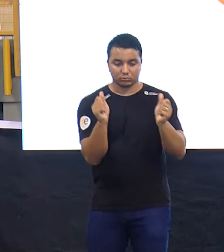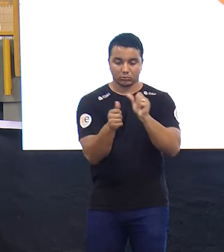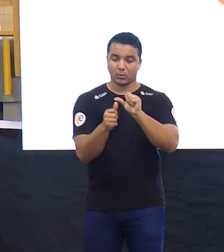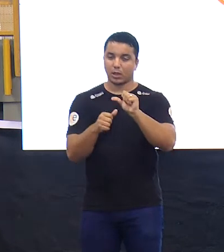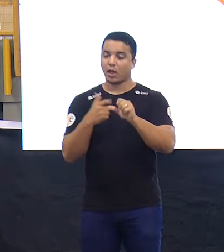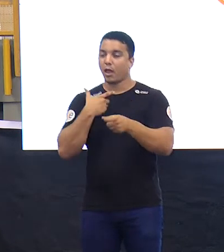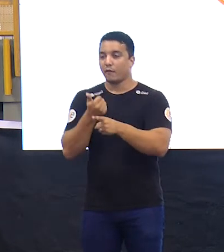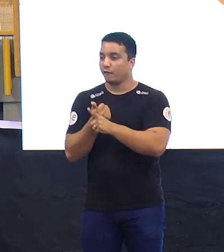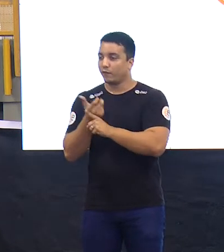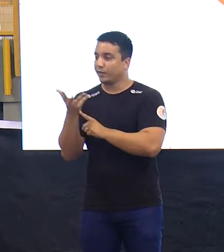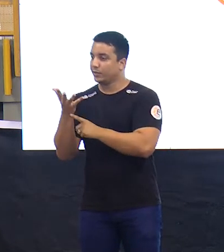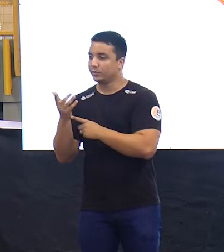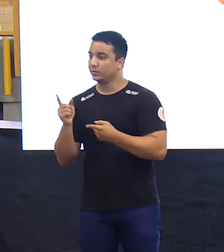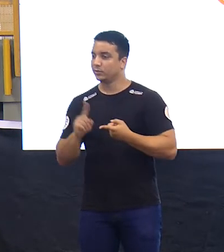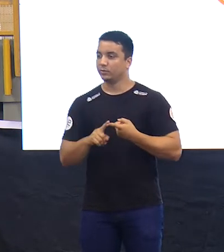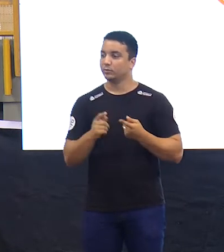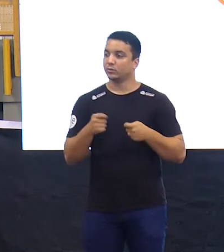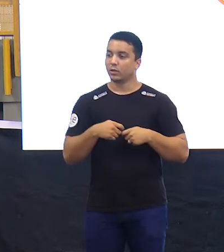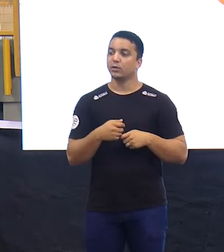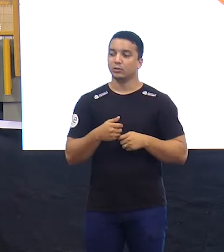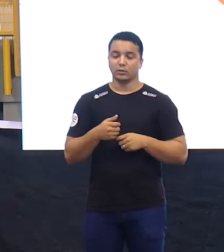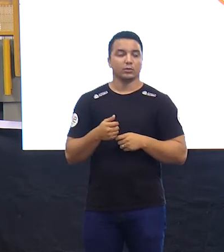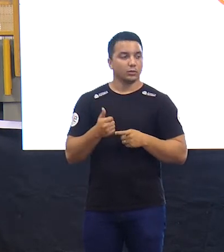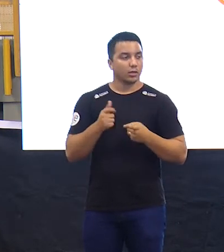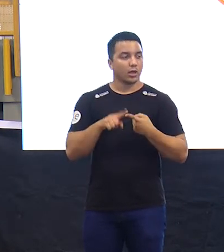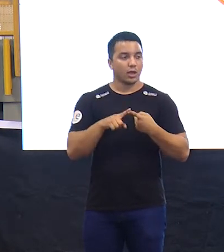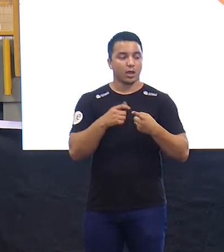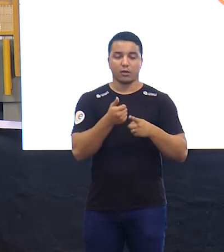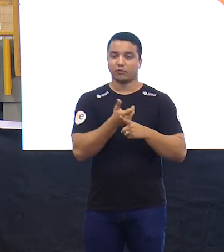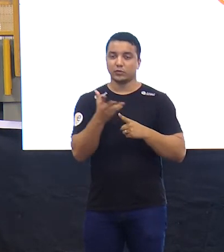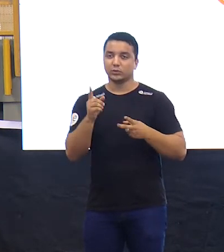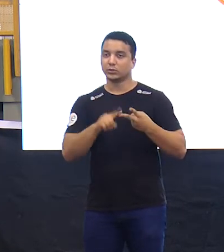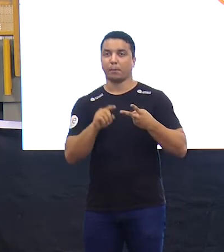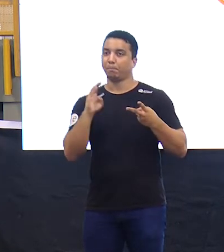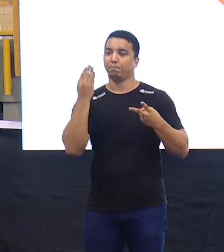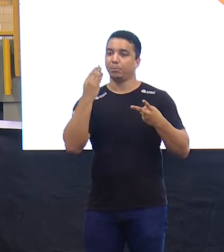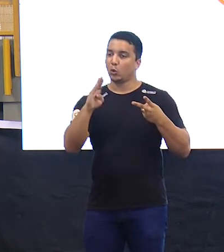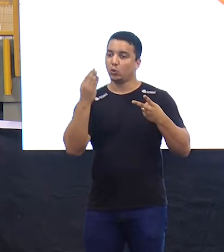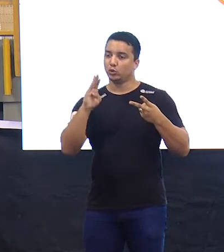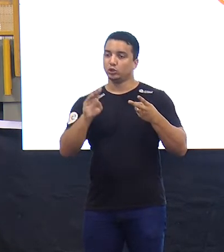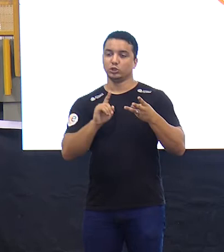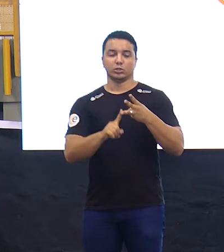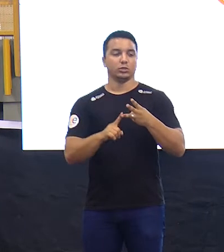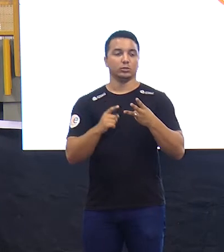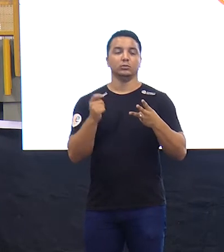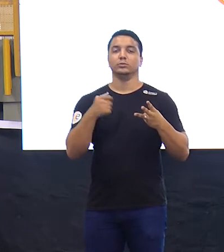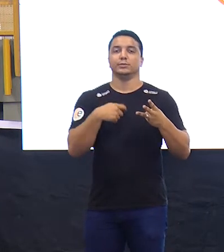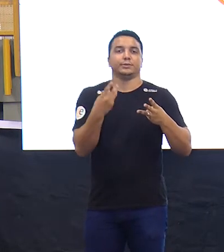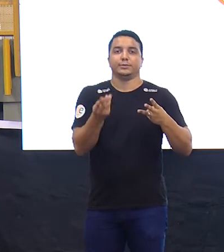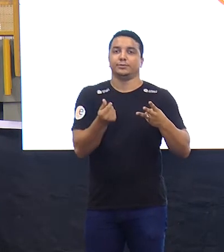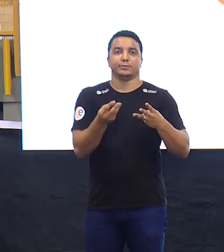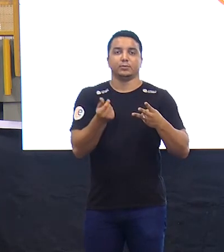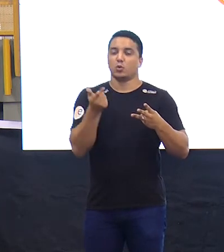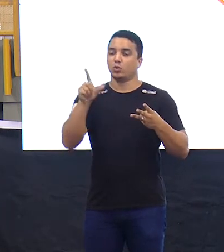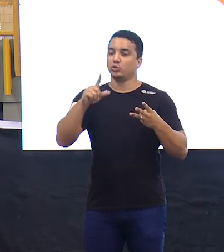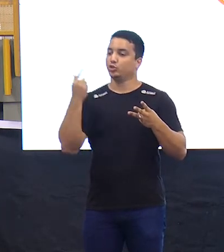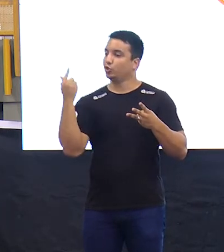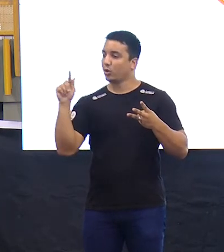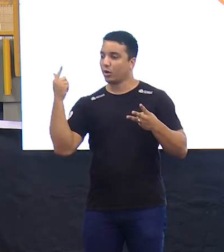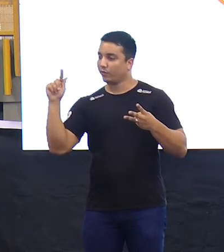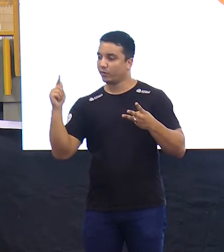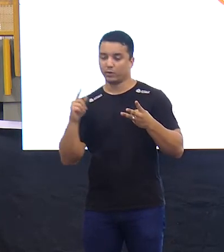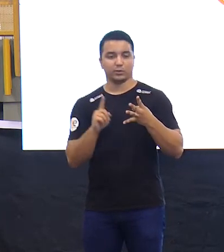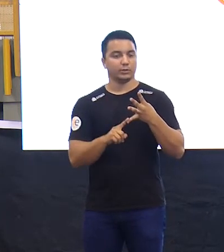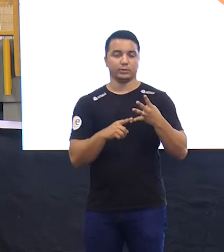de física, eu posso transformar numa questão de biologia, eu posso transformar numa questão de